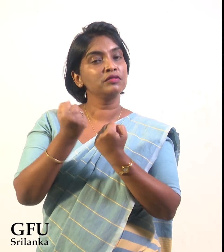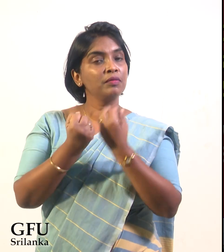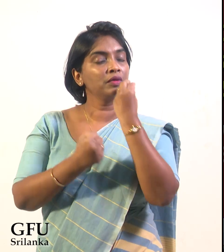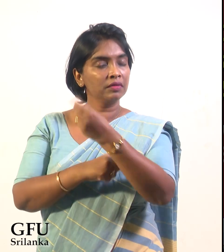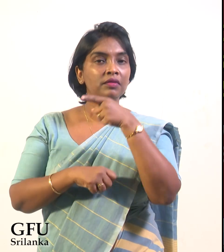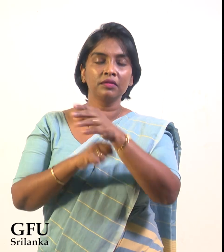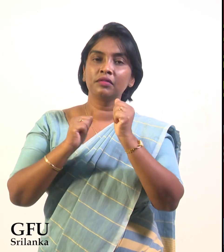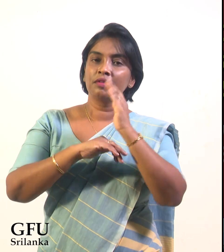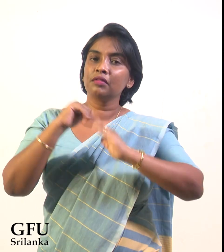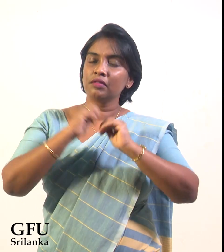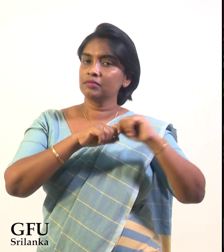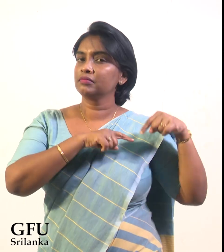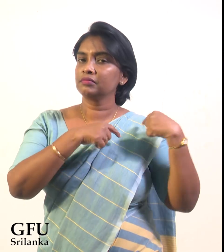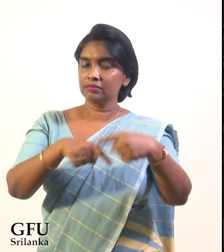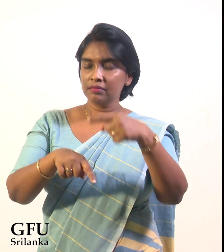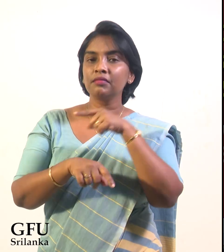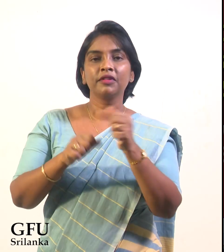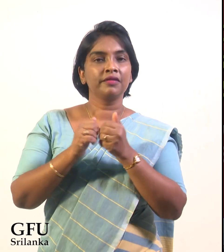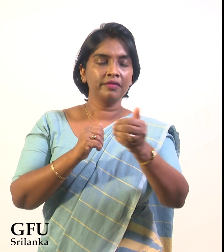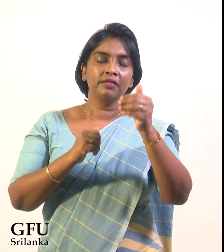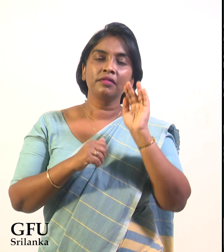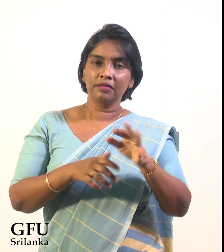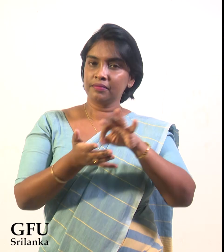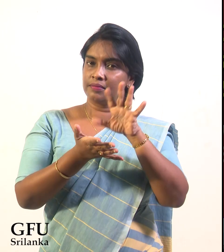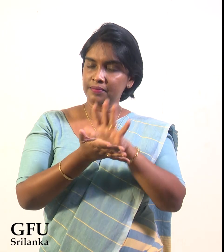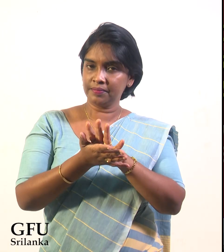උපරිම සහයෝග ලබා දෙමින් ඒ ක්‍රියාවලිය දිගටම ගෙනියන්න